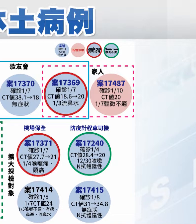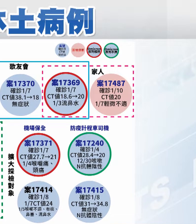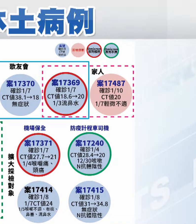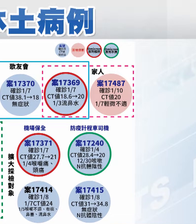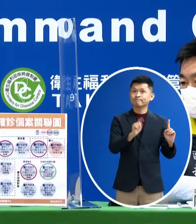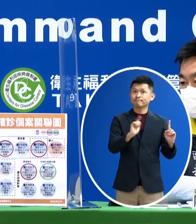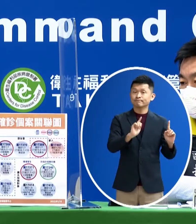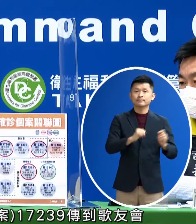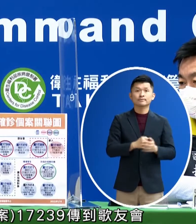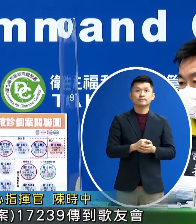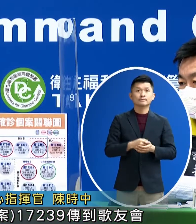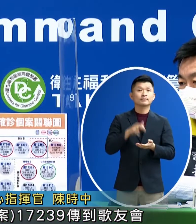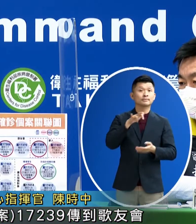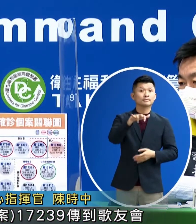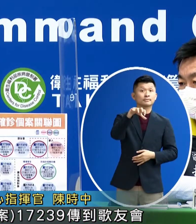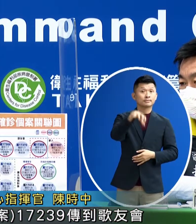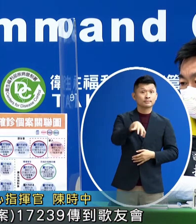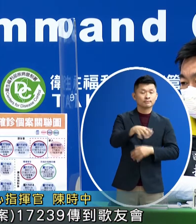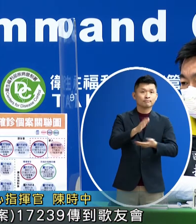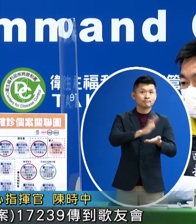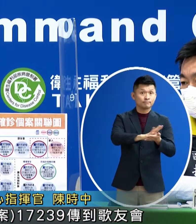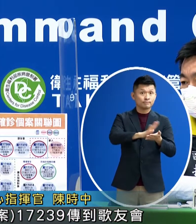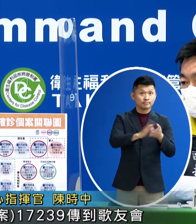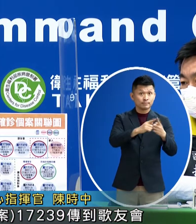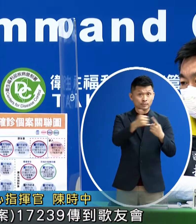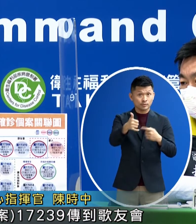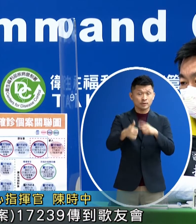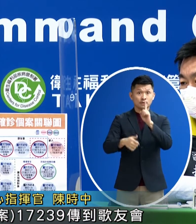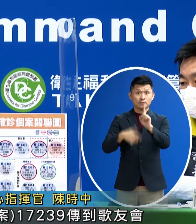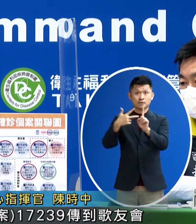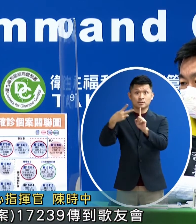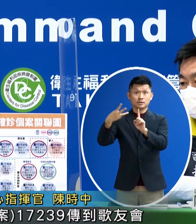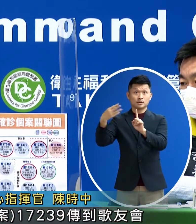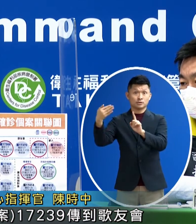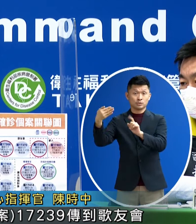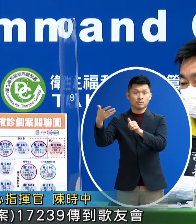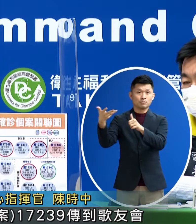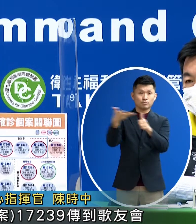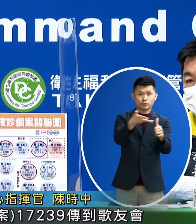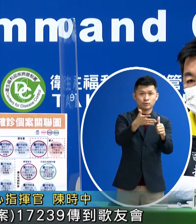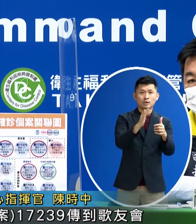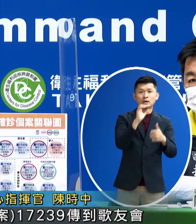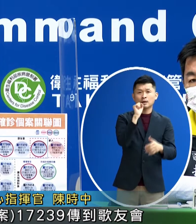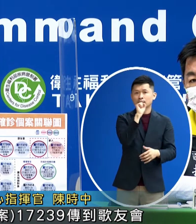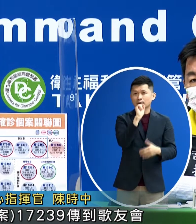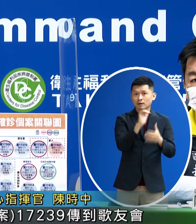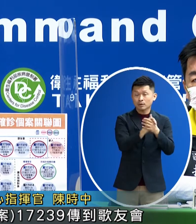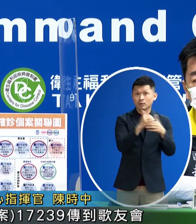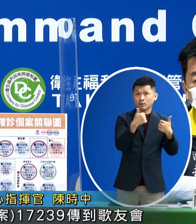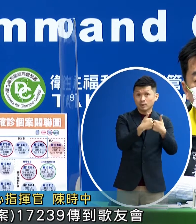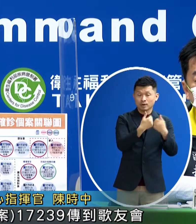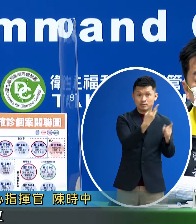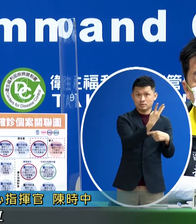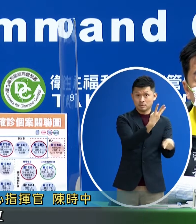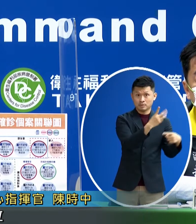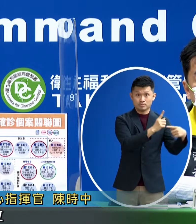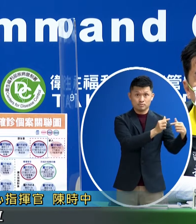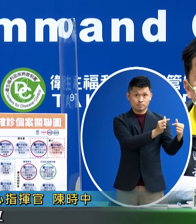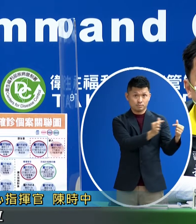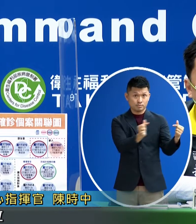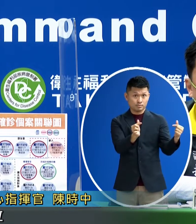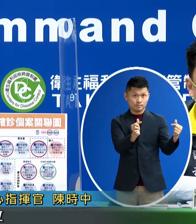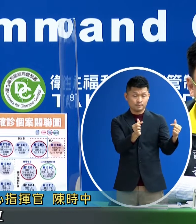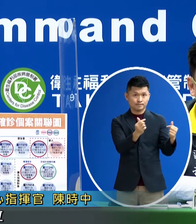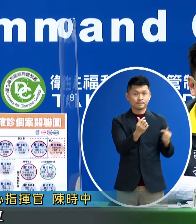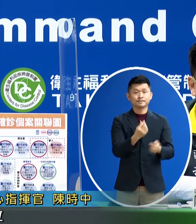值20。 机场的清洁人员的17239传到歌友会，歌友会有3名，那3名